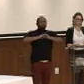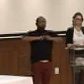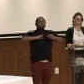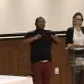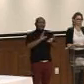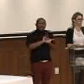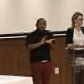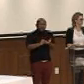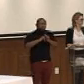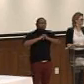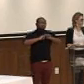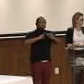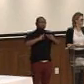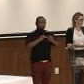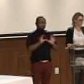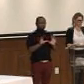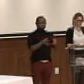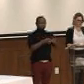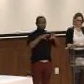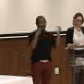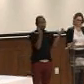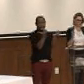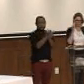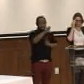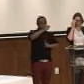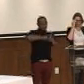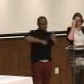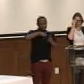nesta conferência que nós tivemos em maio,